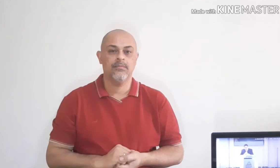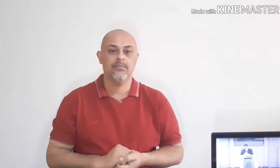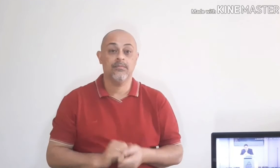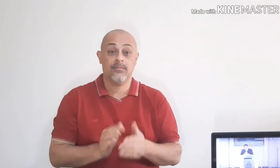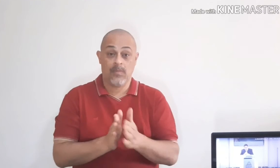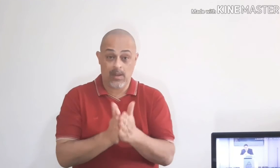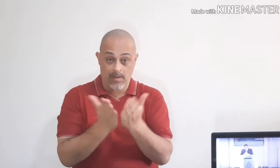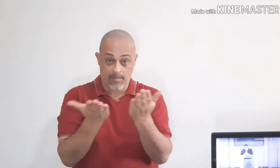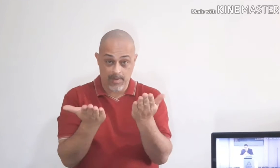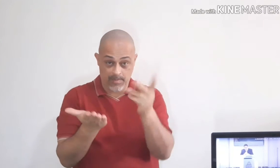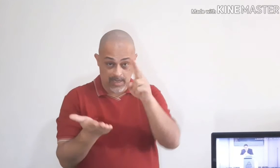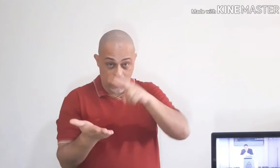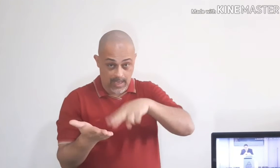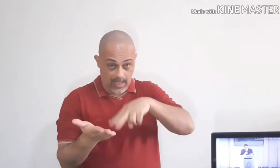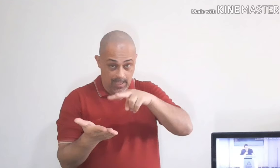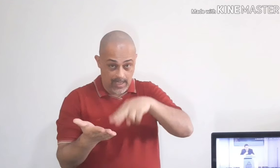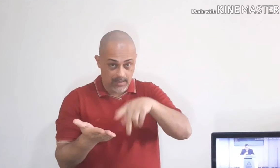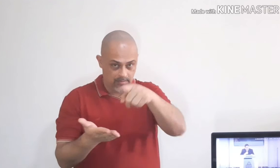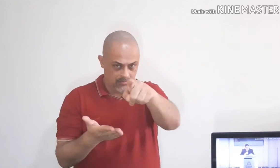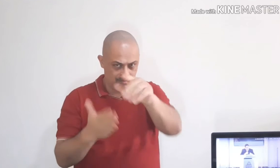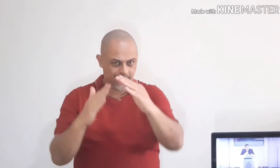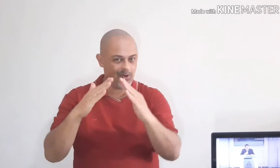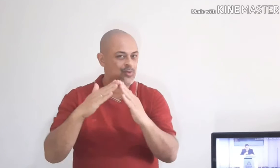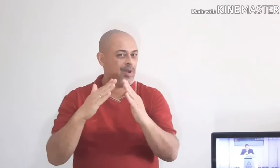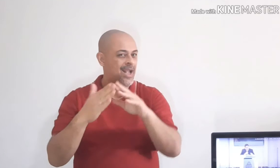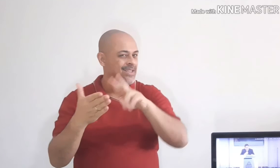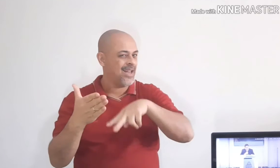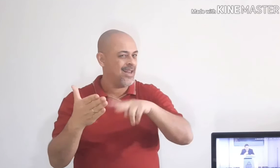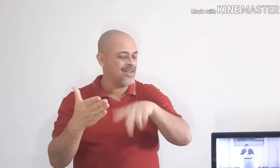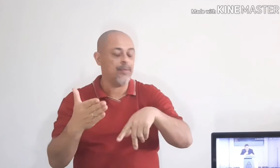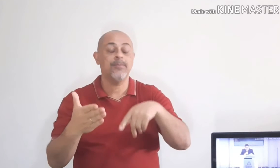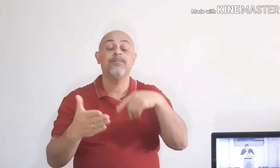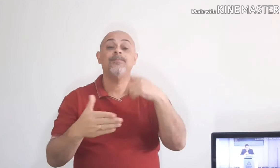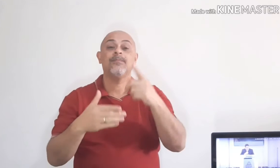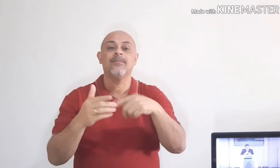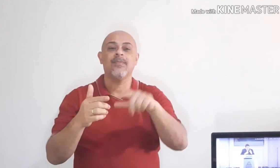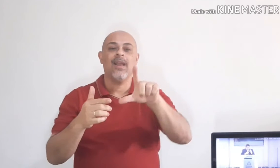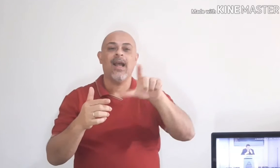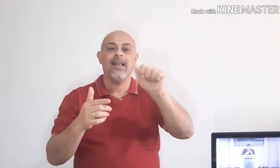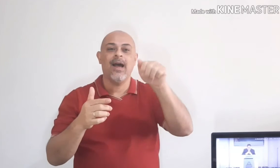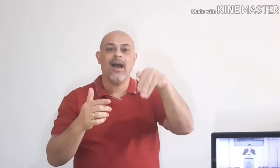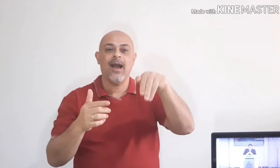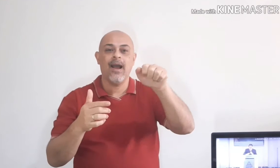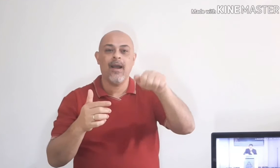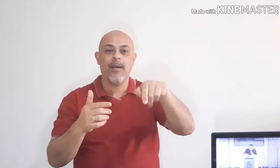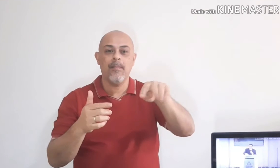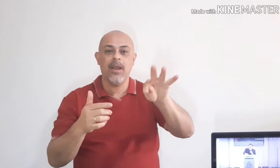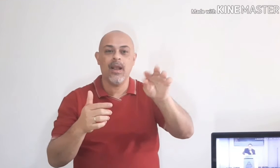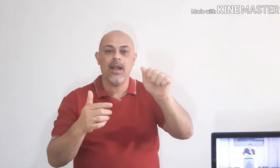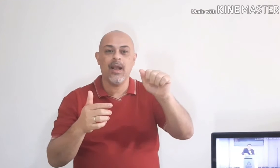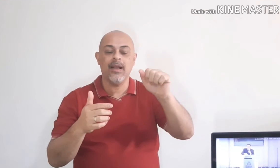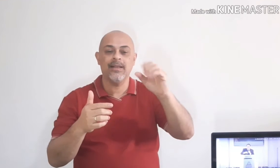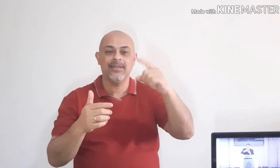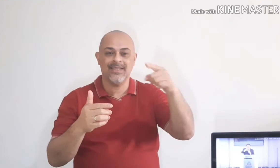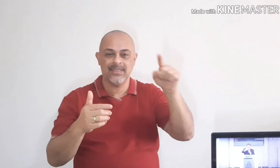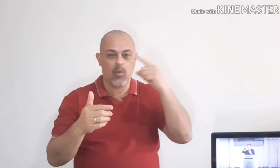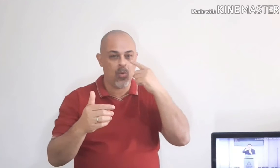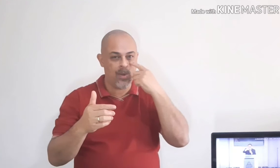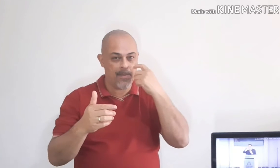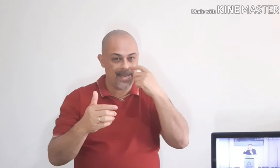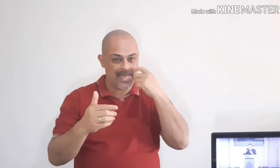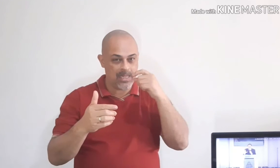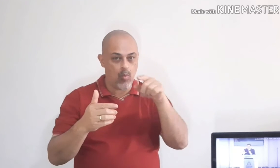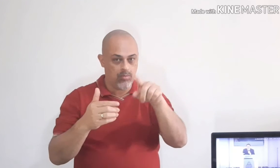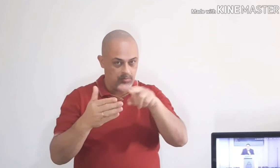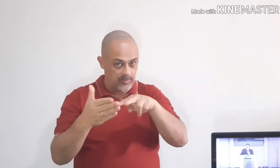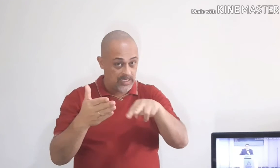Leia a sua Bíblia comigo na sua casa, no livro de Lamentações, capítulo 2, versículos 11 e 12, para você ver qual